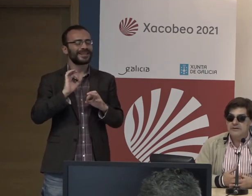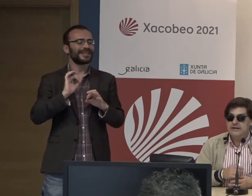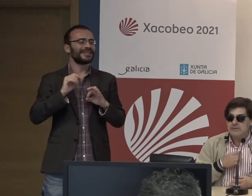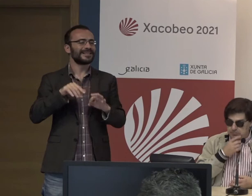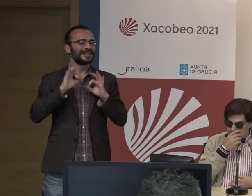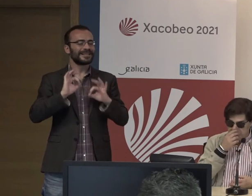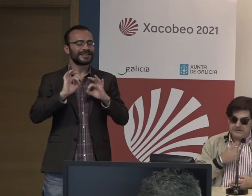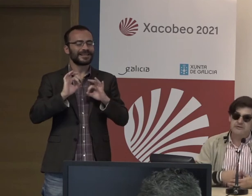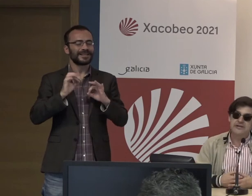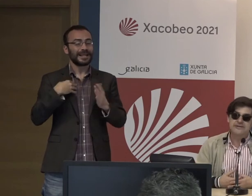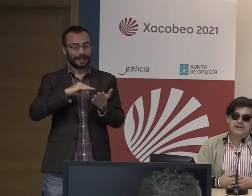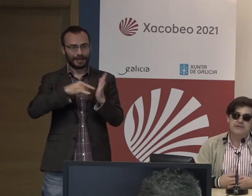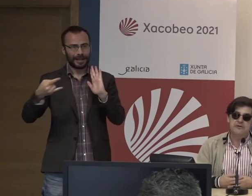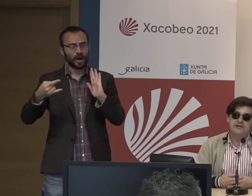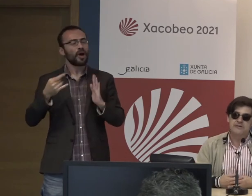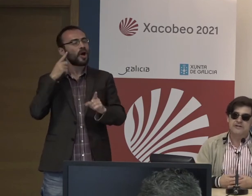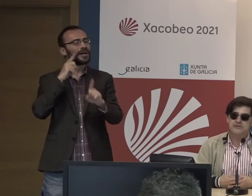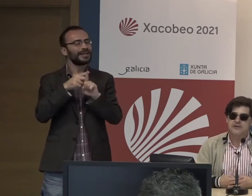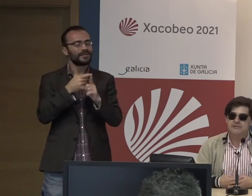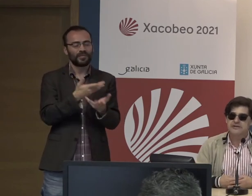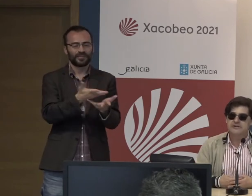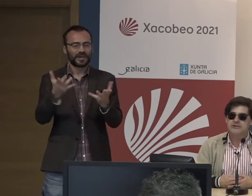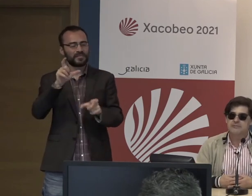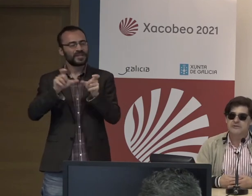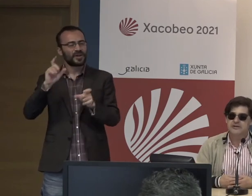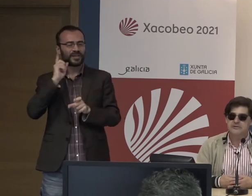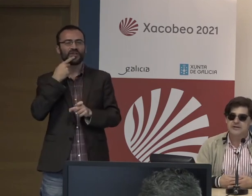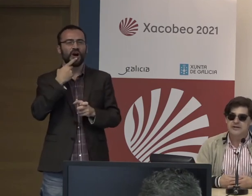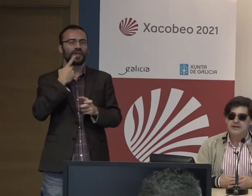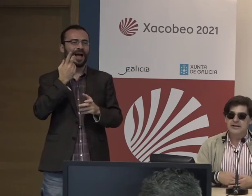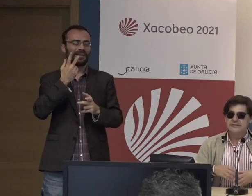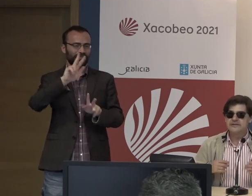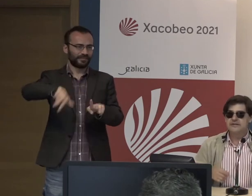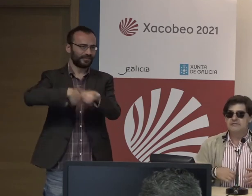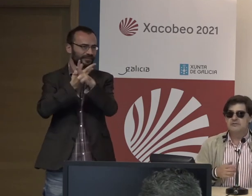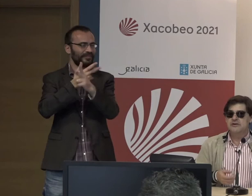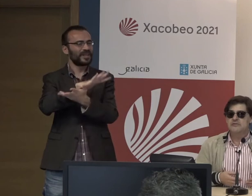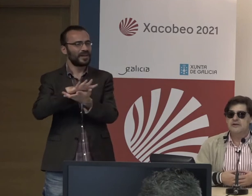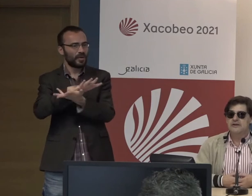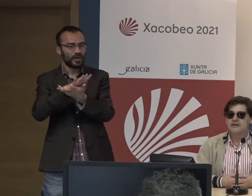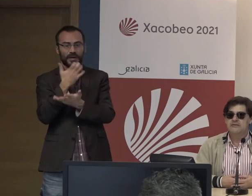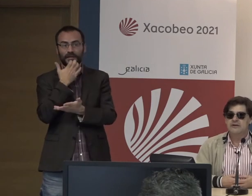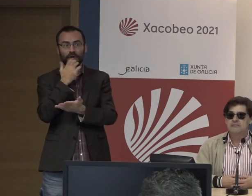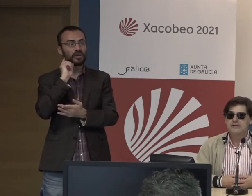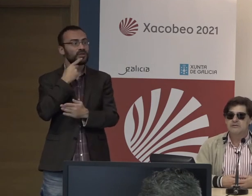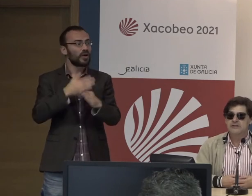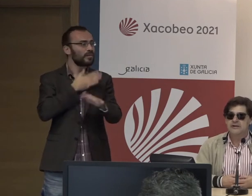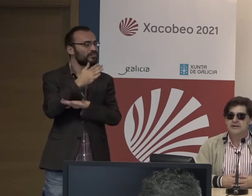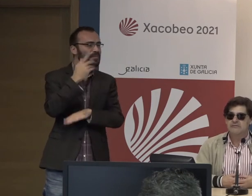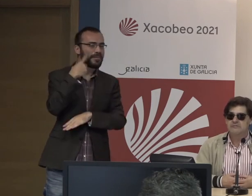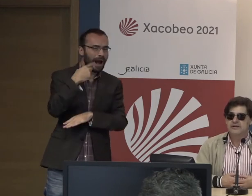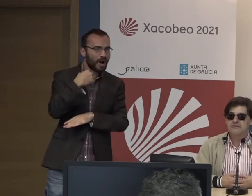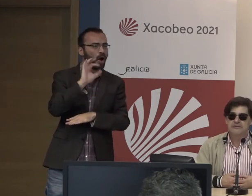una empresa que ha puesto la tecnología al servicio de la interpretación de lenguas de signos de las personas sordas. Antes, si una persona sorda iba a un banco,